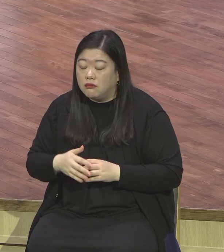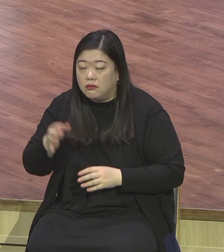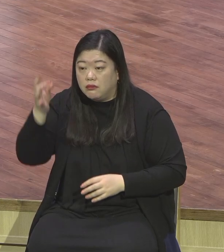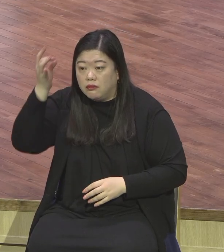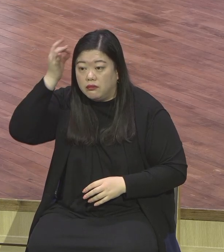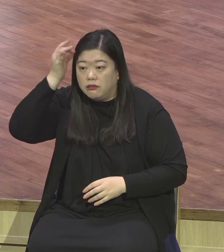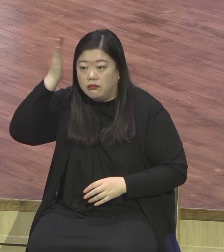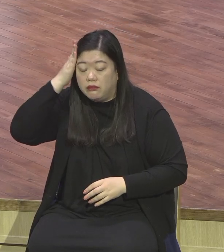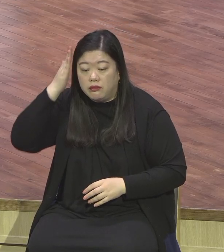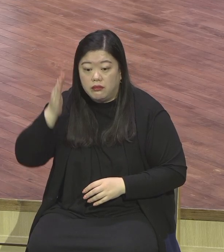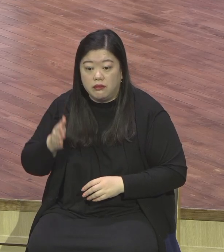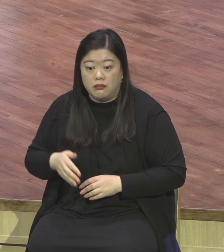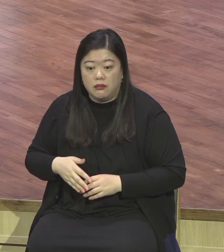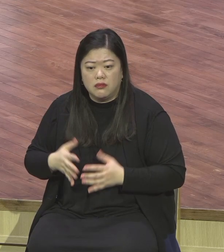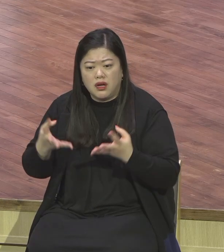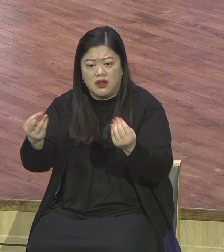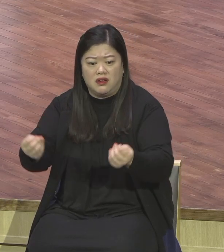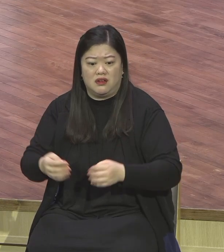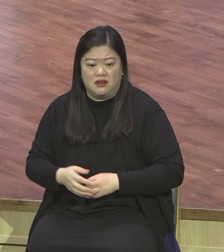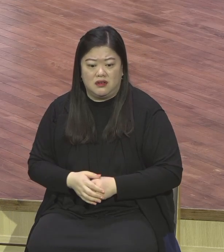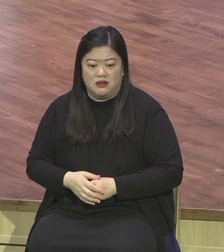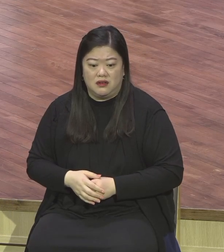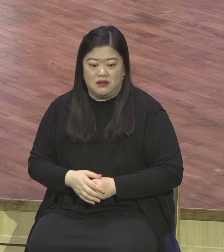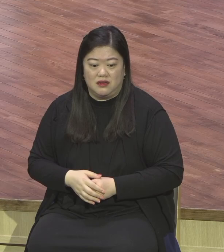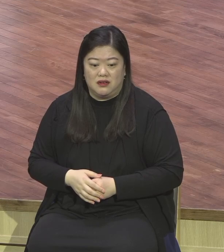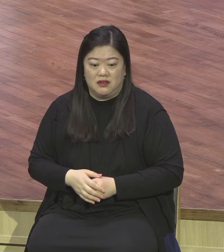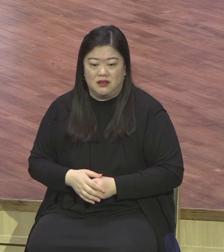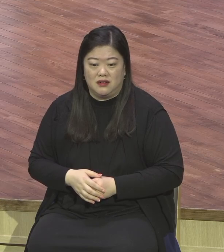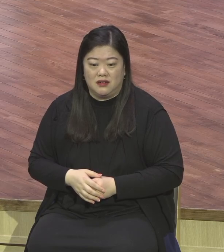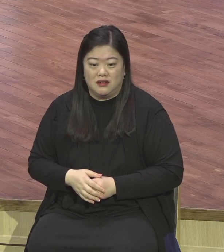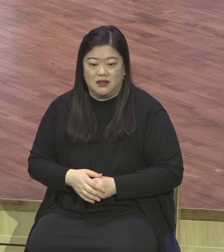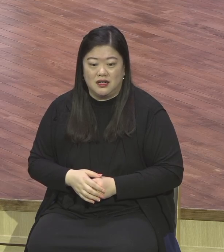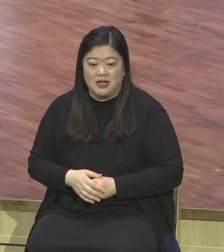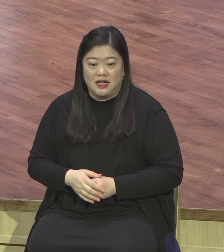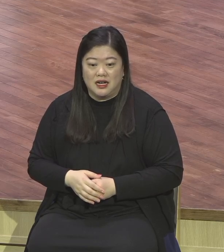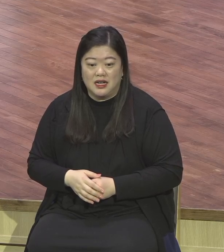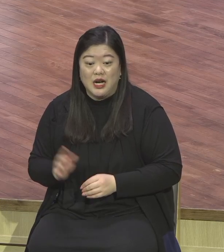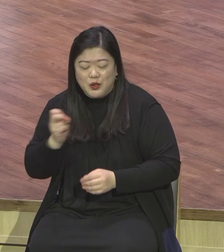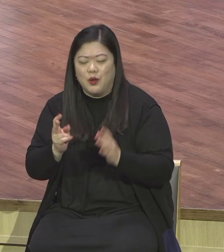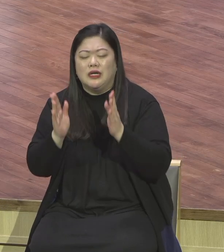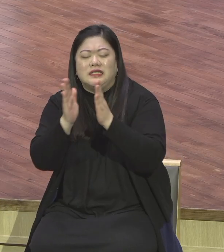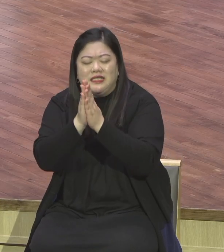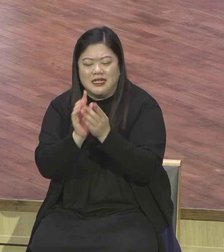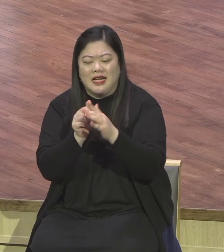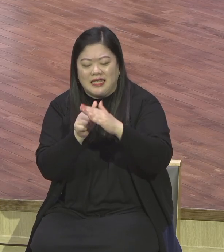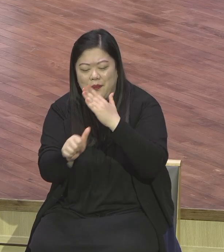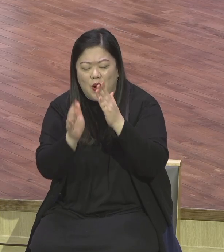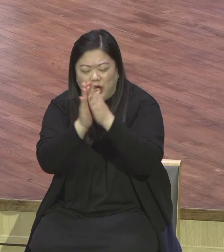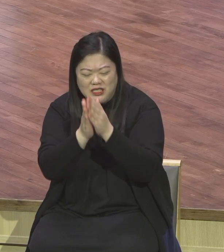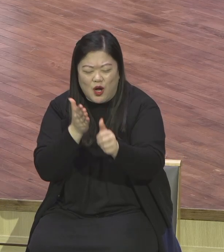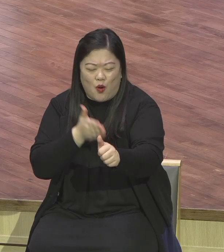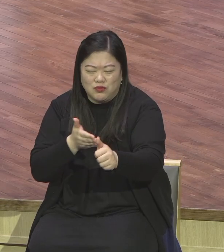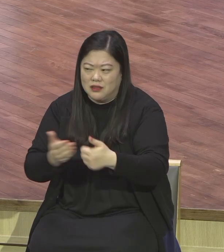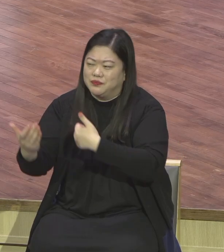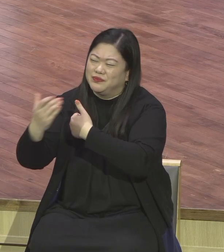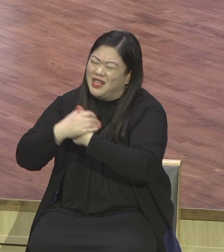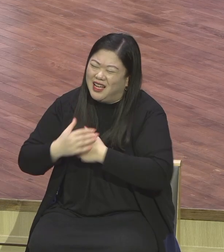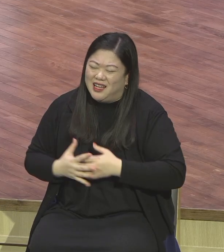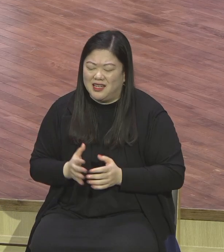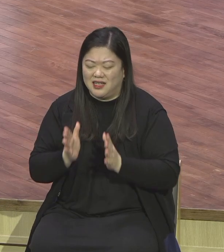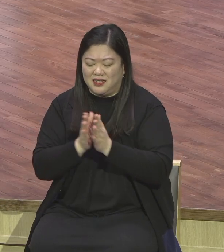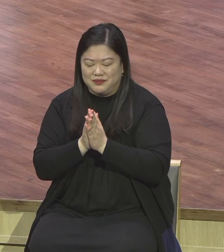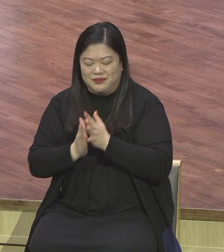성경을 몰라 메시지가 없어 심지어 기도도 잘 못해 그런데 이거 웬일이냐고요